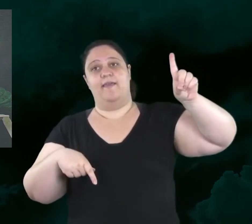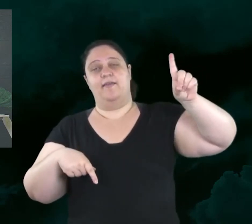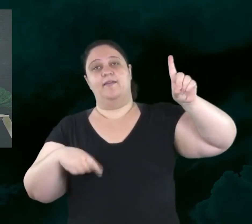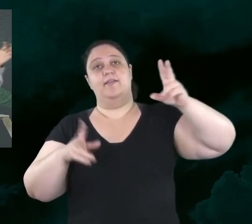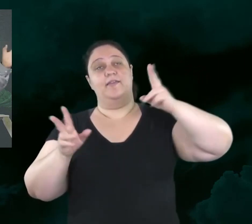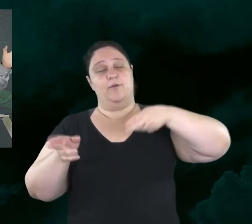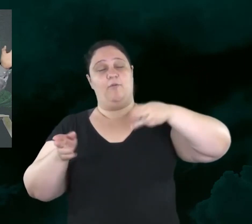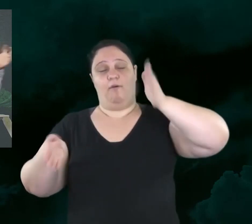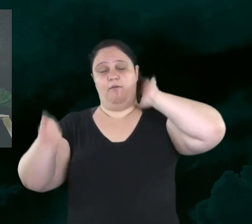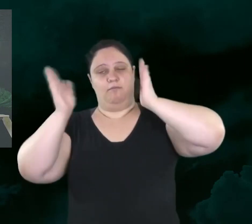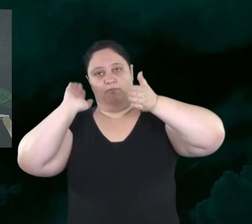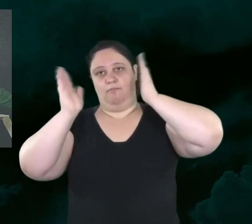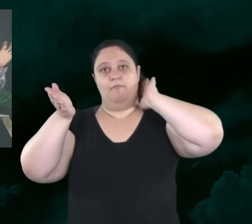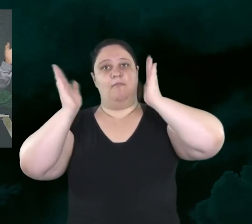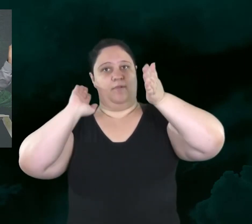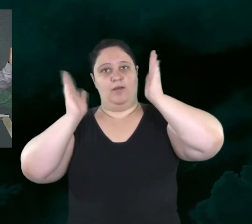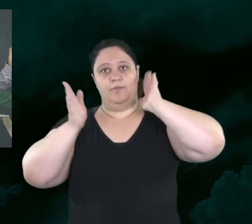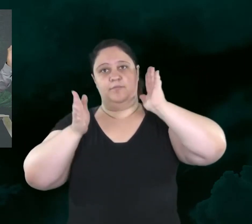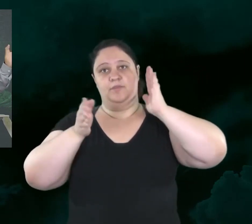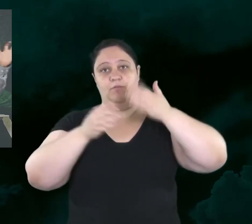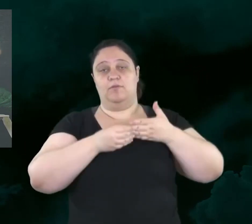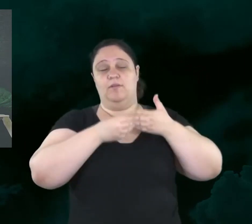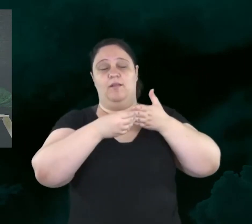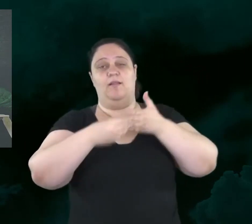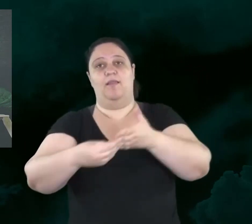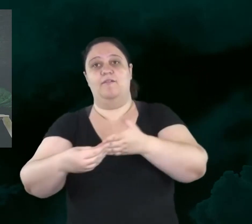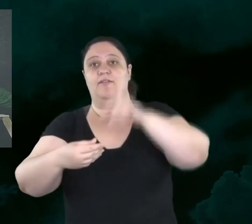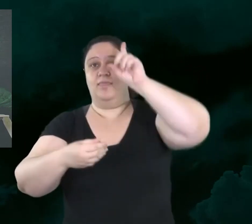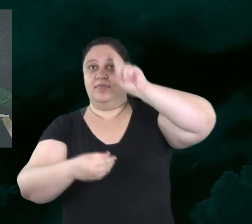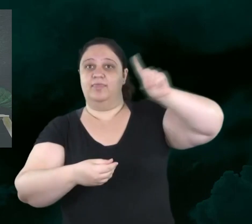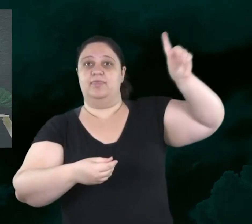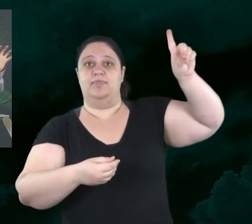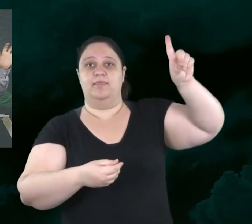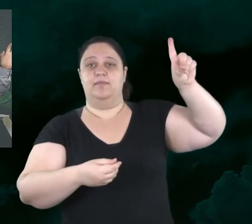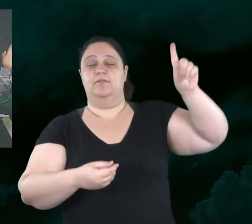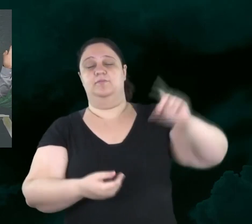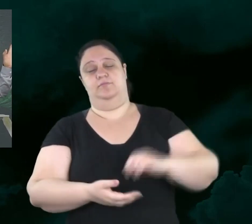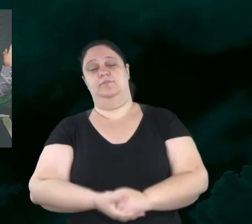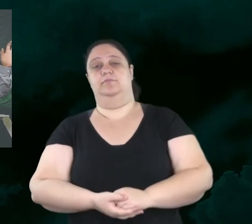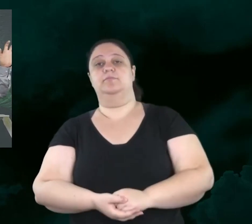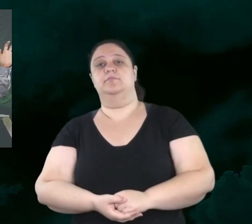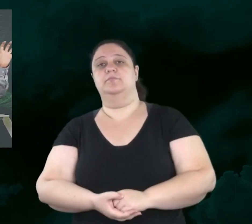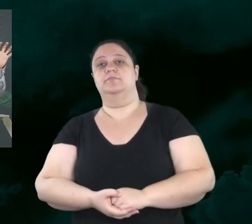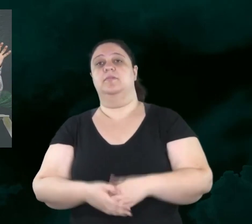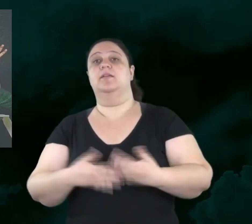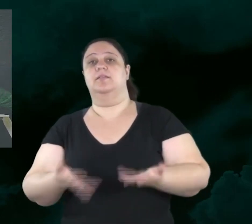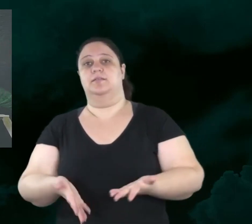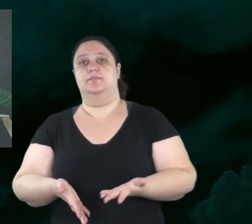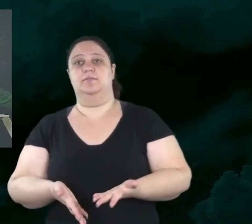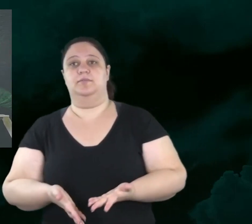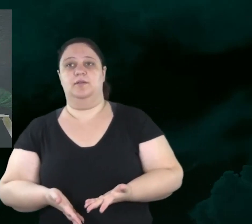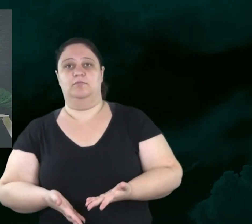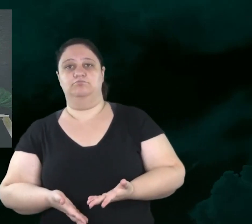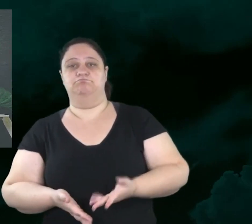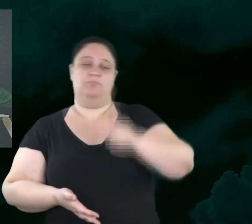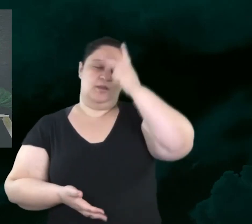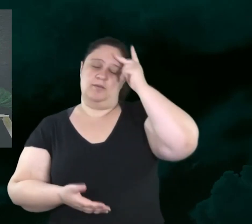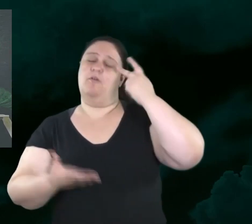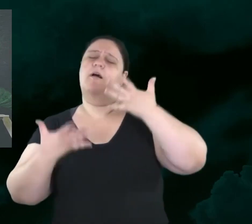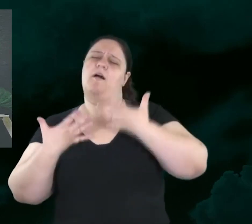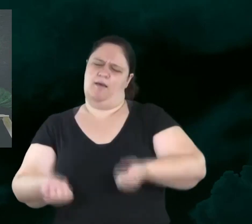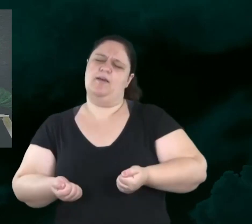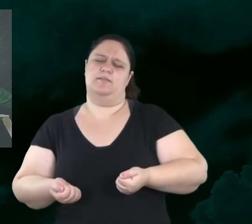vida de Deus, carrega elemento de Deus, carrega elemento de Cristo para dentro de nós. Então, quando o homem aceita a palavra de